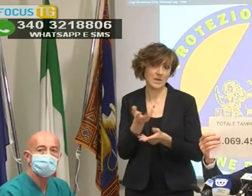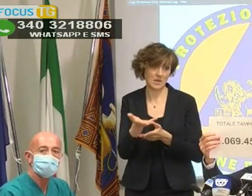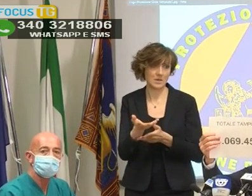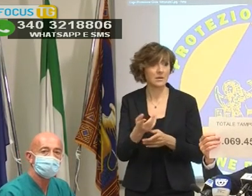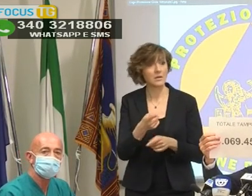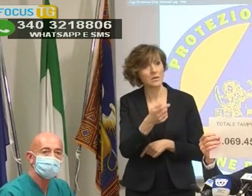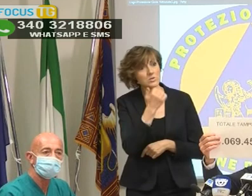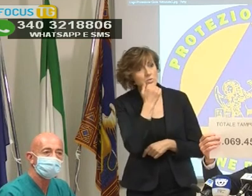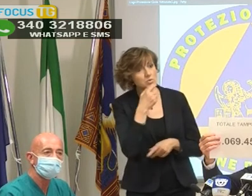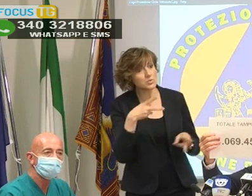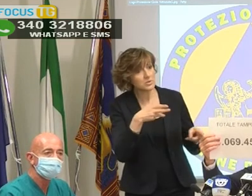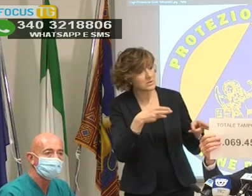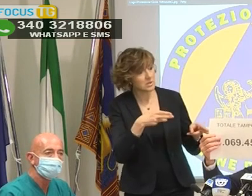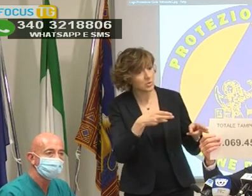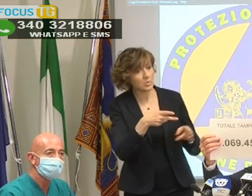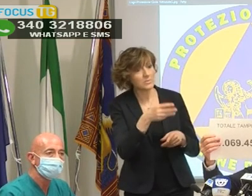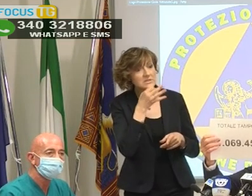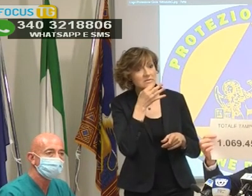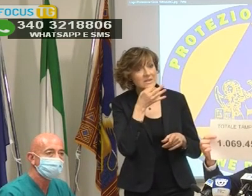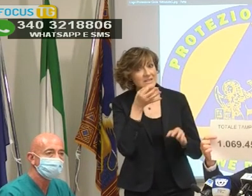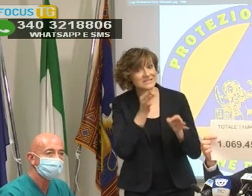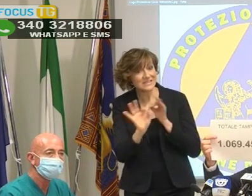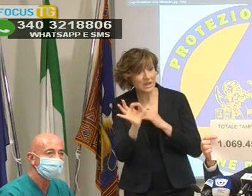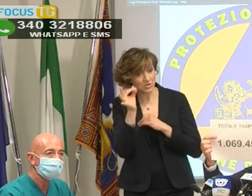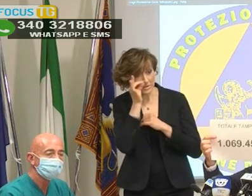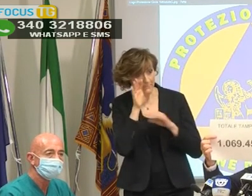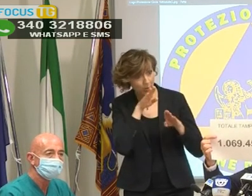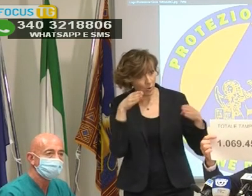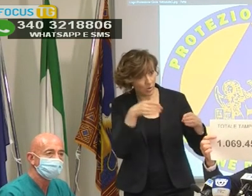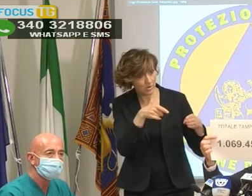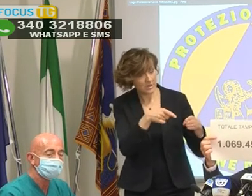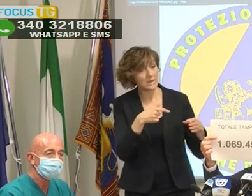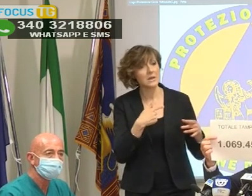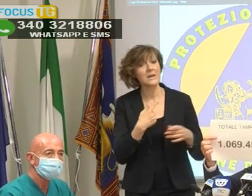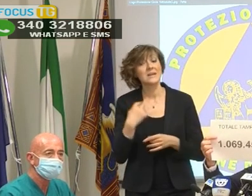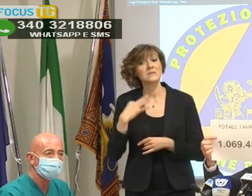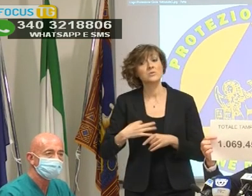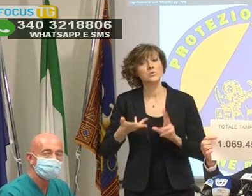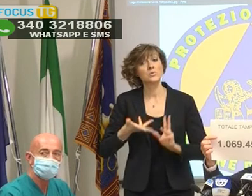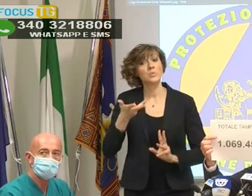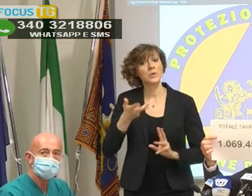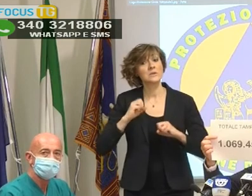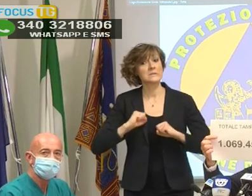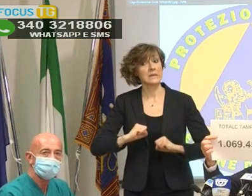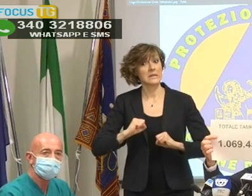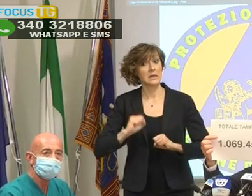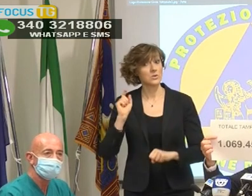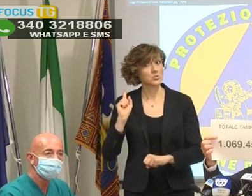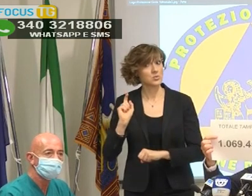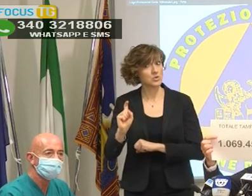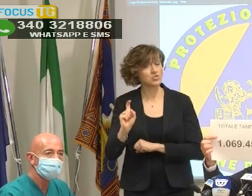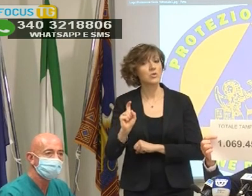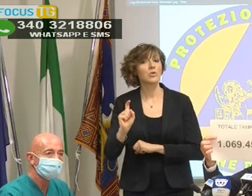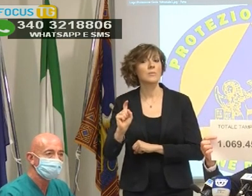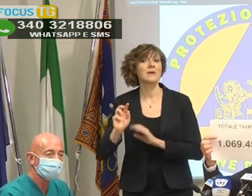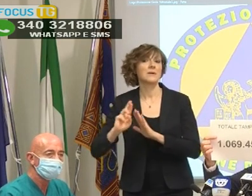Mi scuso se interrompo, ma è proprio un dettaglio sui tamponi. Sì. L'Istituto Superiore di Sanità fa ogni giorno il suo